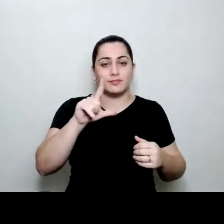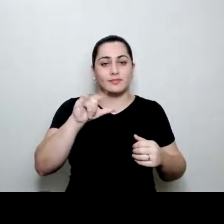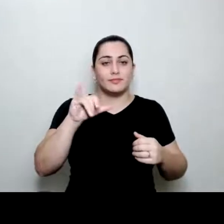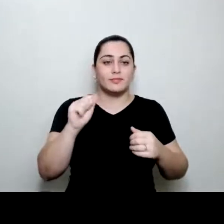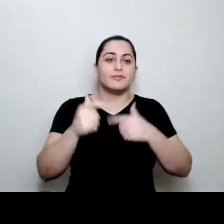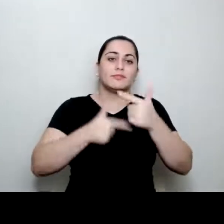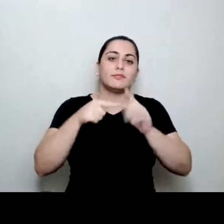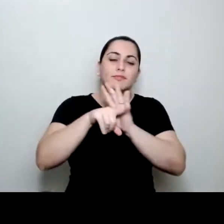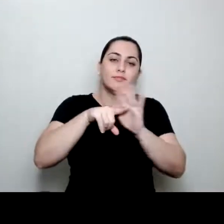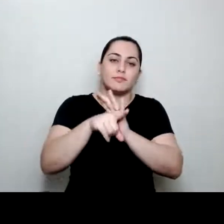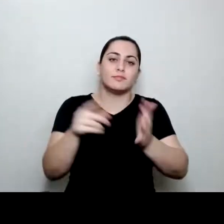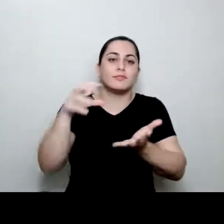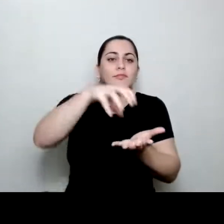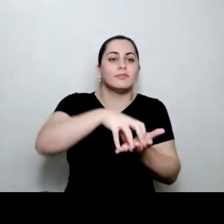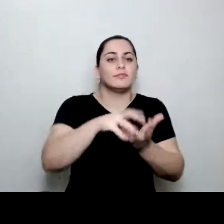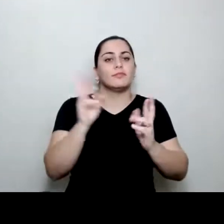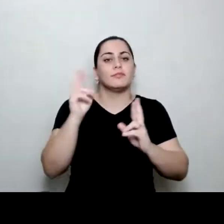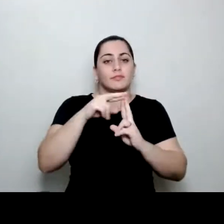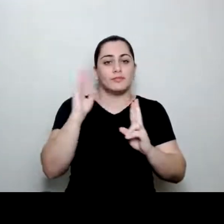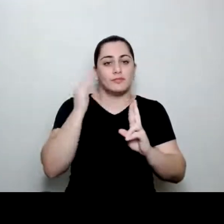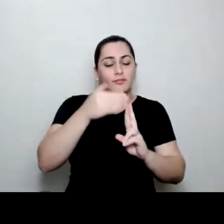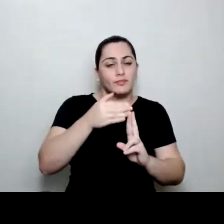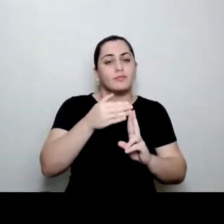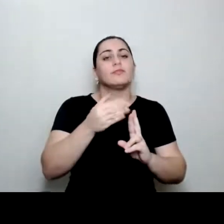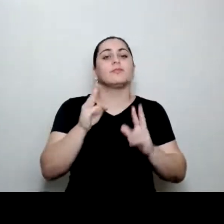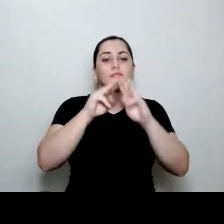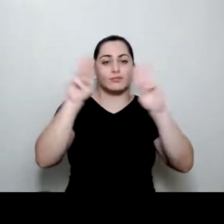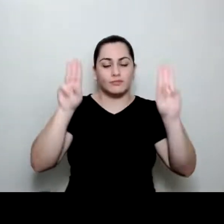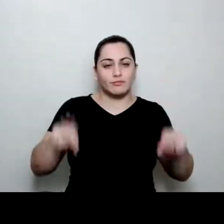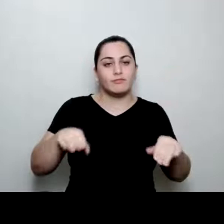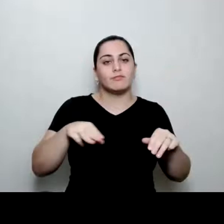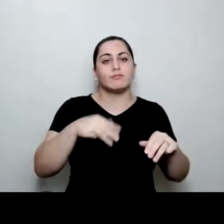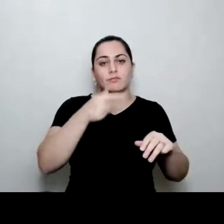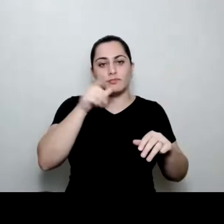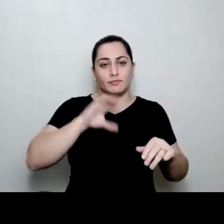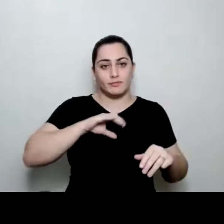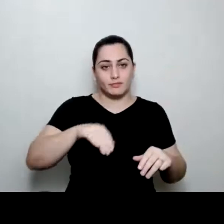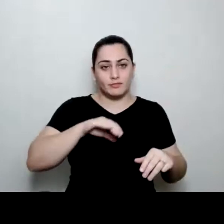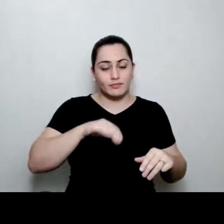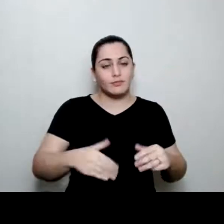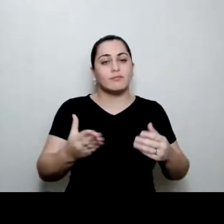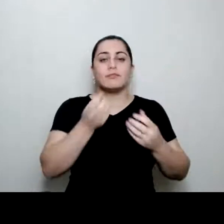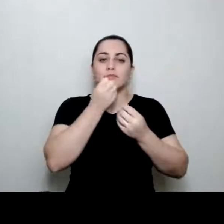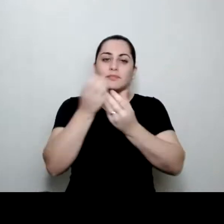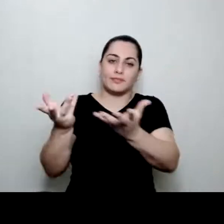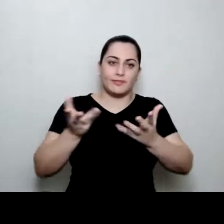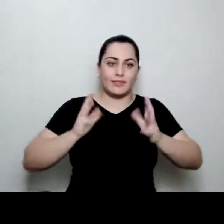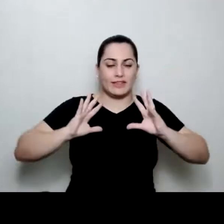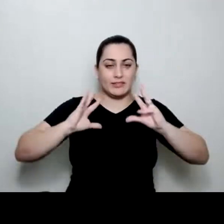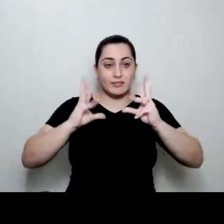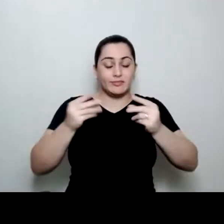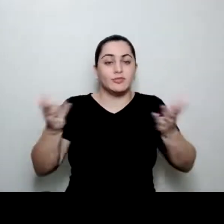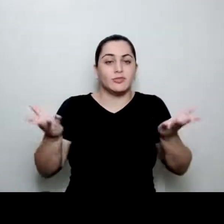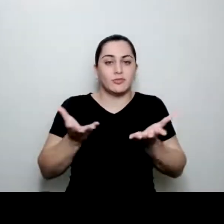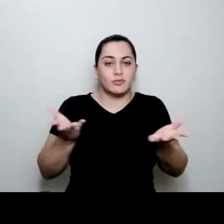no Centro de Referência do Museu da Língua Portuguesa. Quero dar as boas-vindas a todo mundo que está aqui